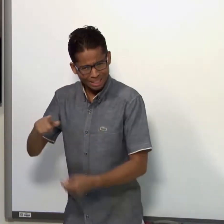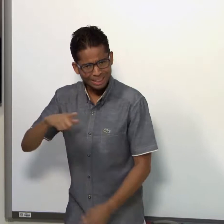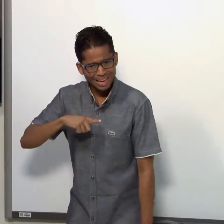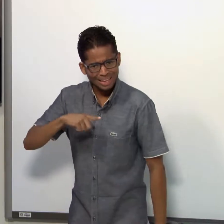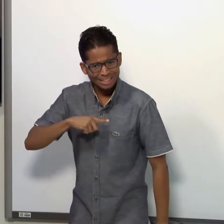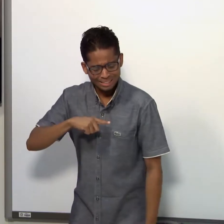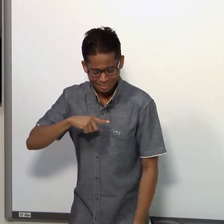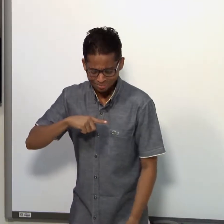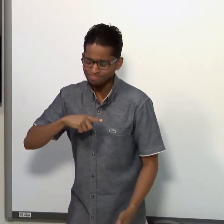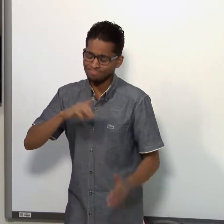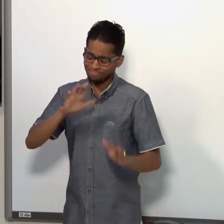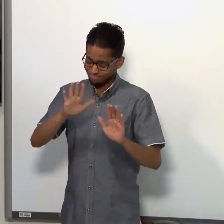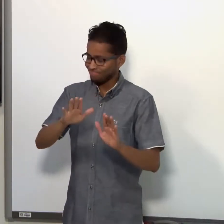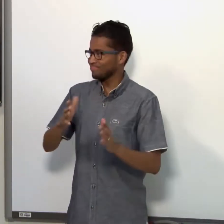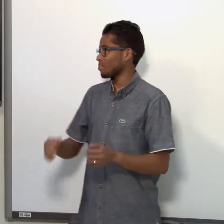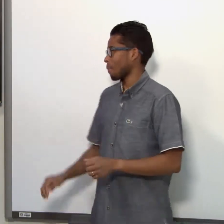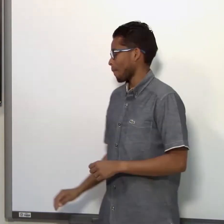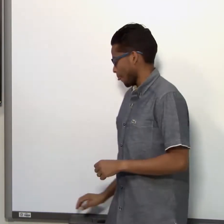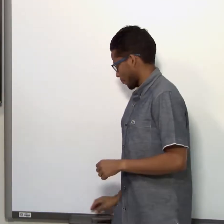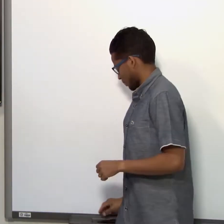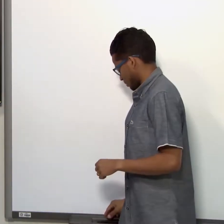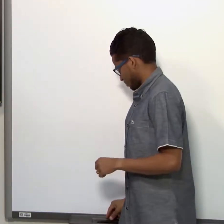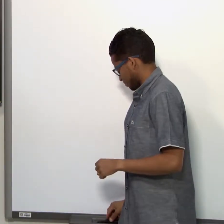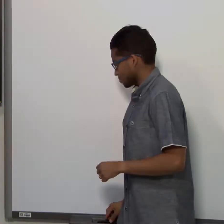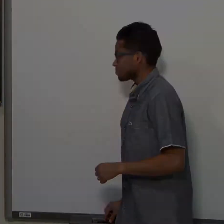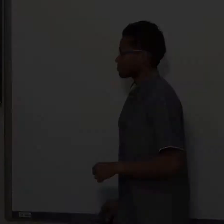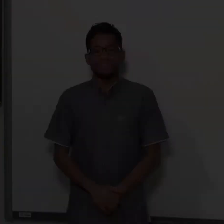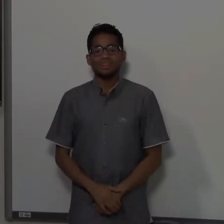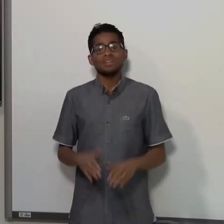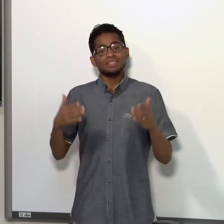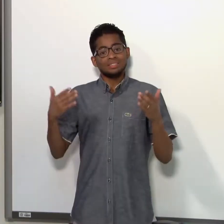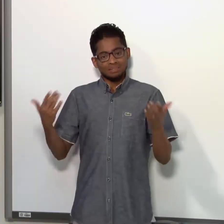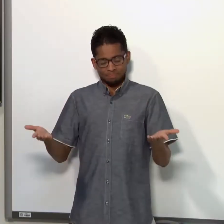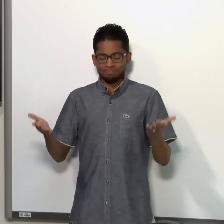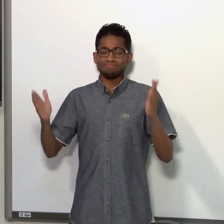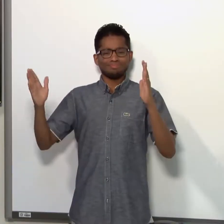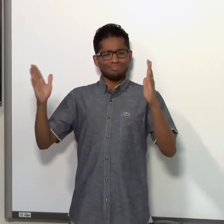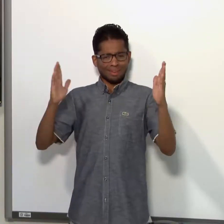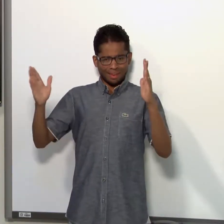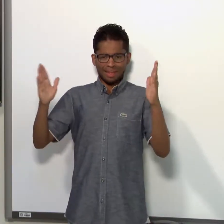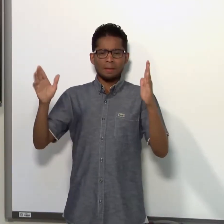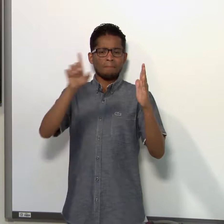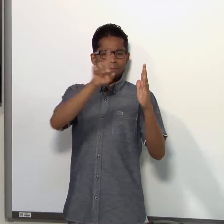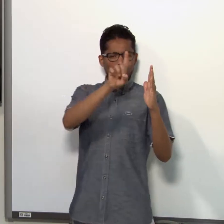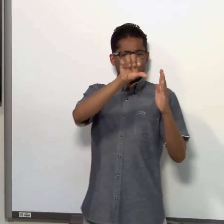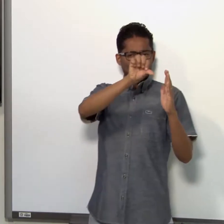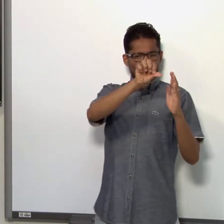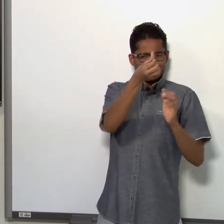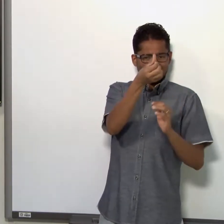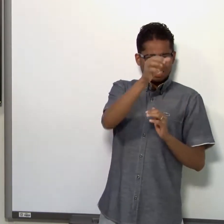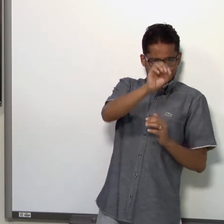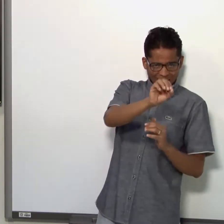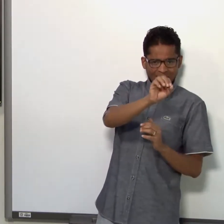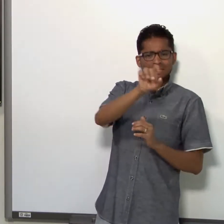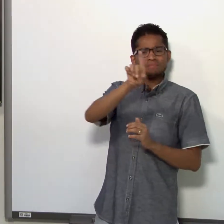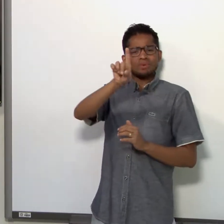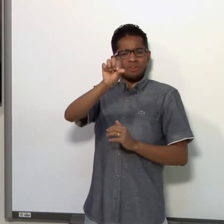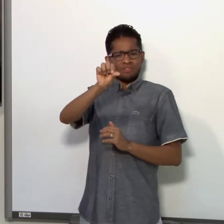oralização favorece o desenvolvimento do surdo? Então, nas décadas de